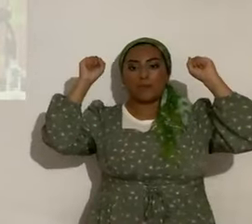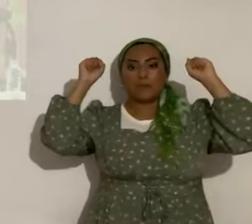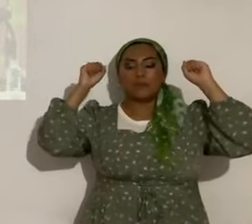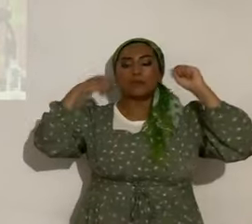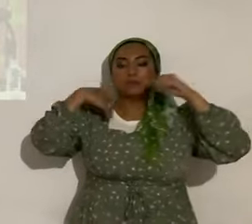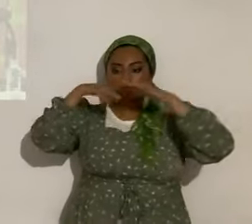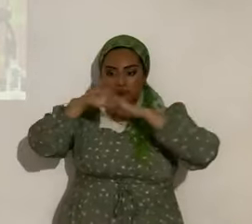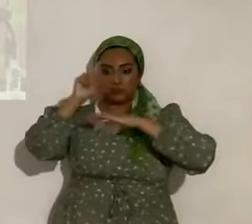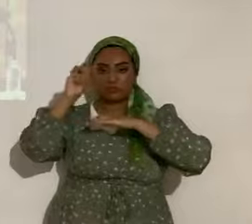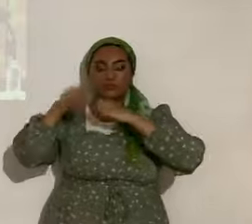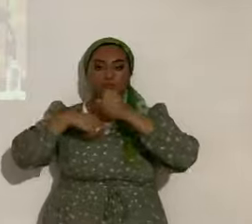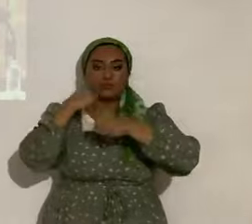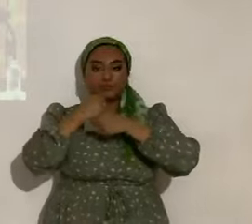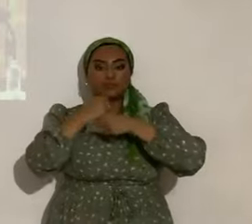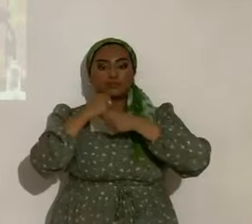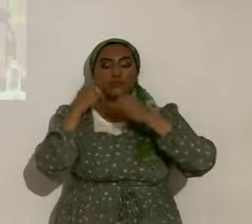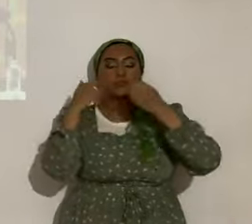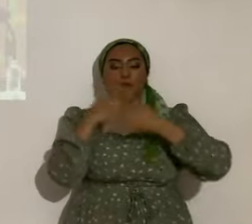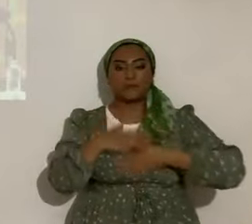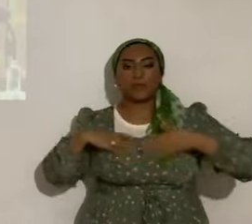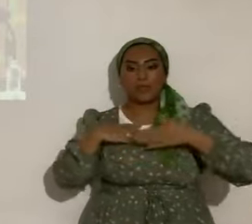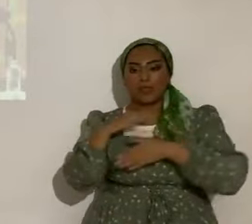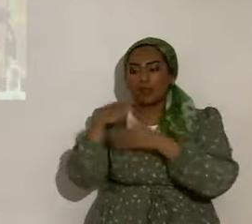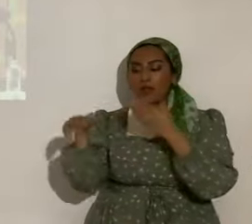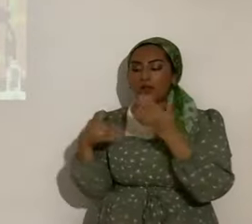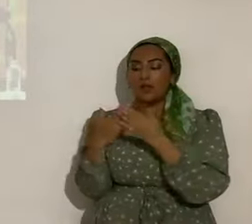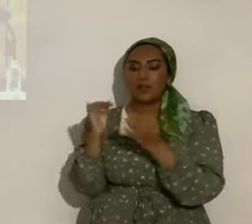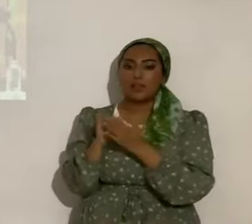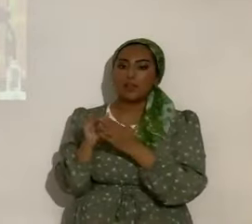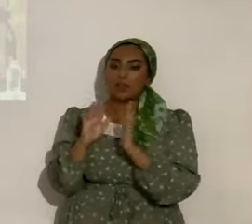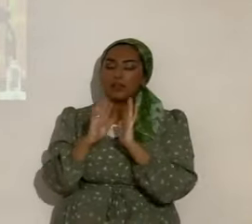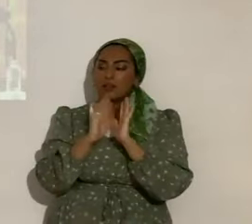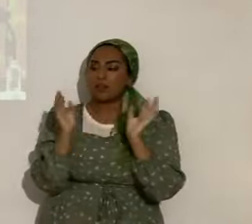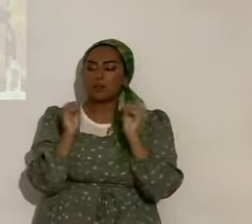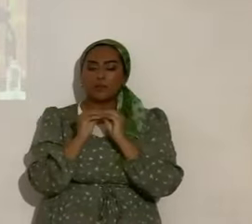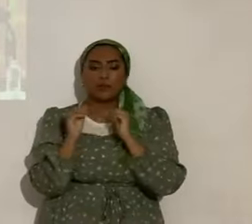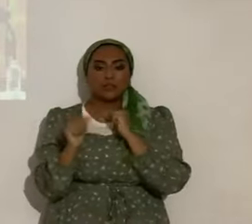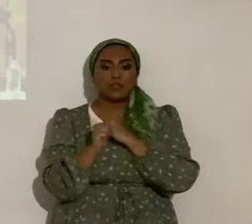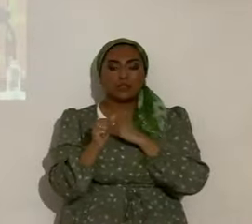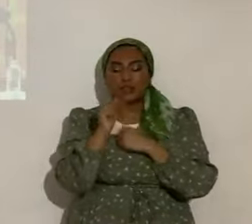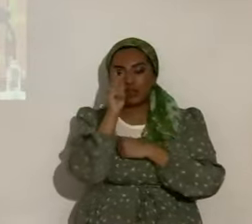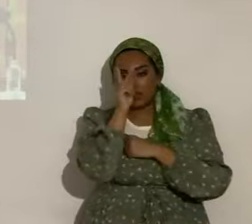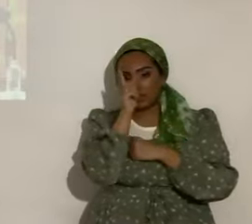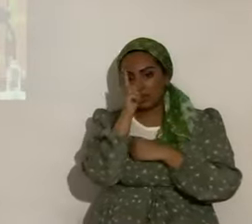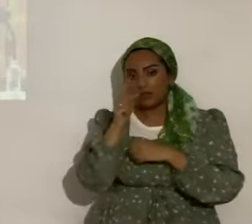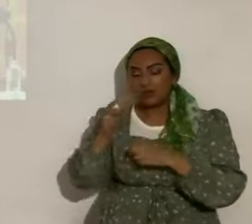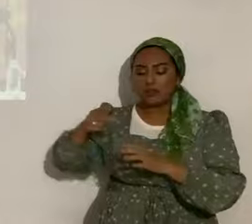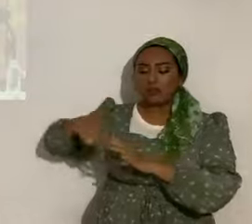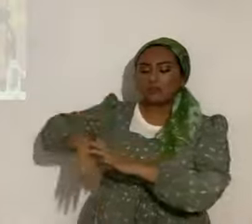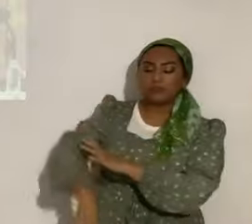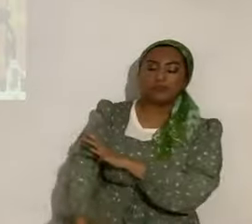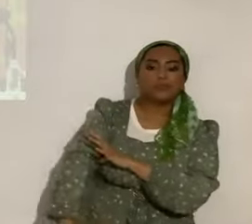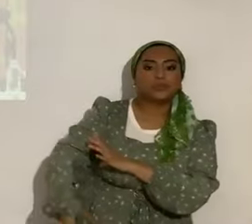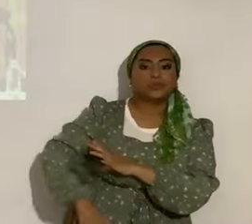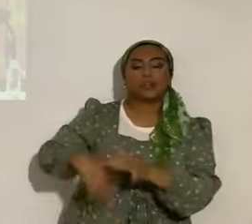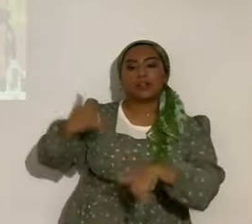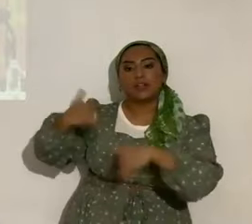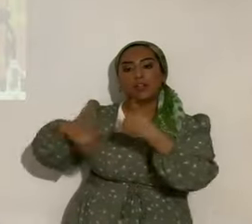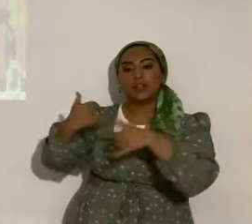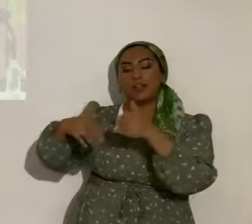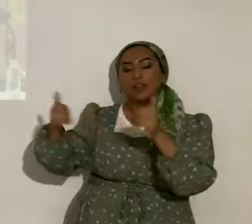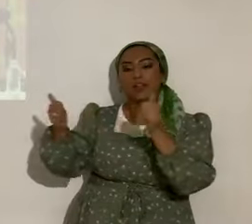al milenio y entonces disfrutaremos de todo ello. No habrá peligro. Un niño meterá su mano en el